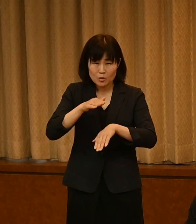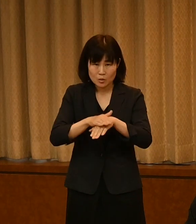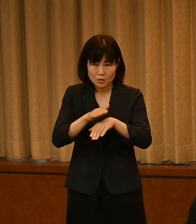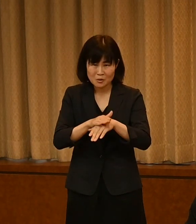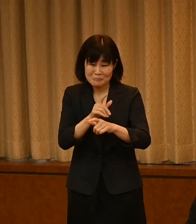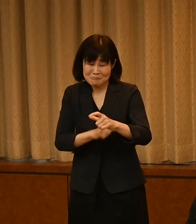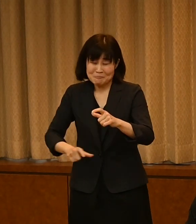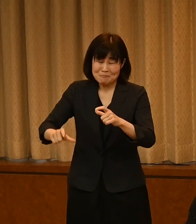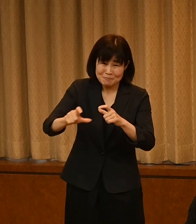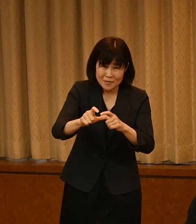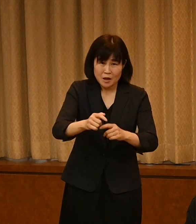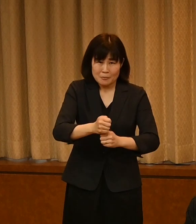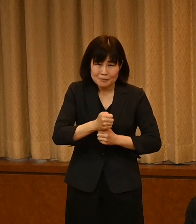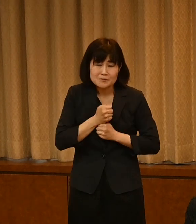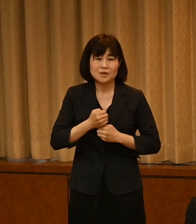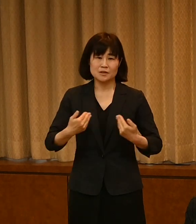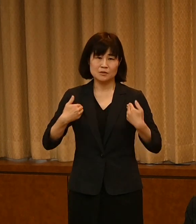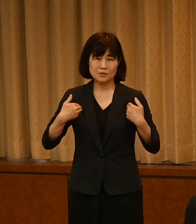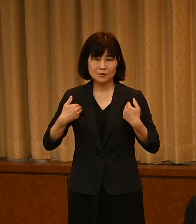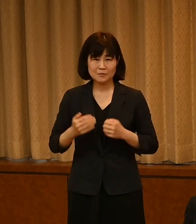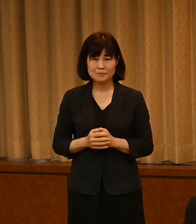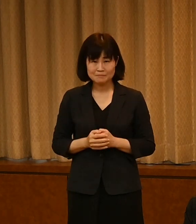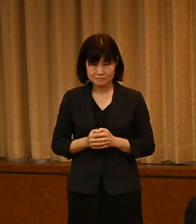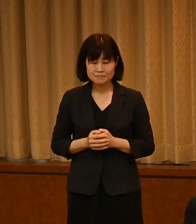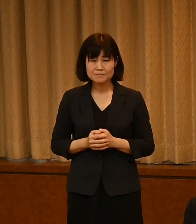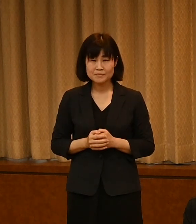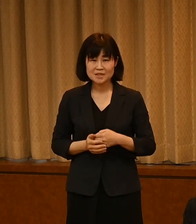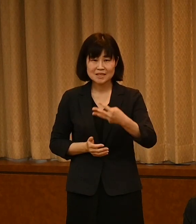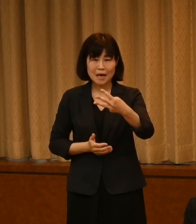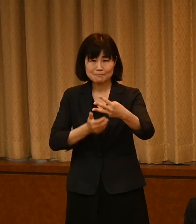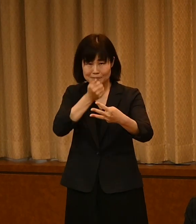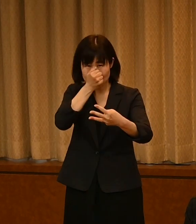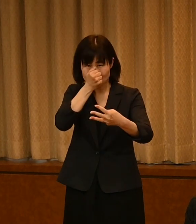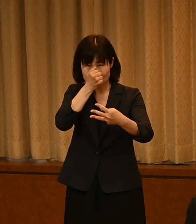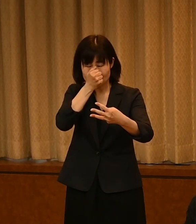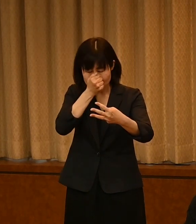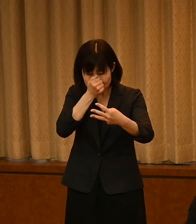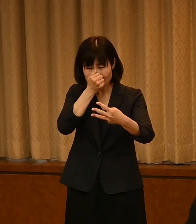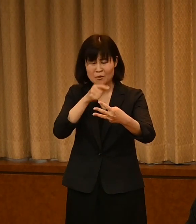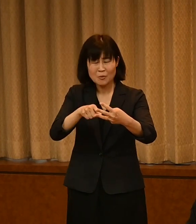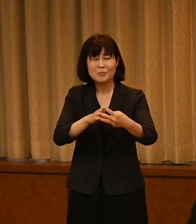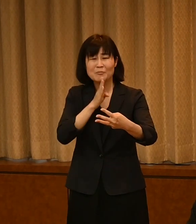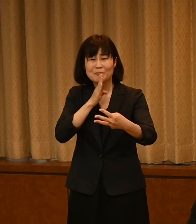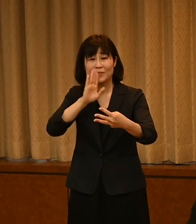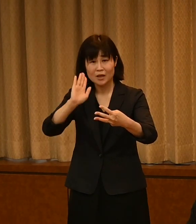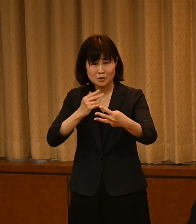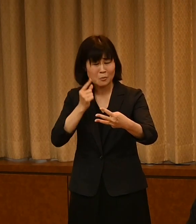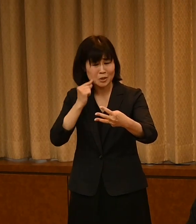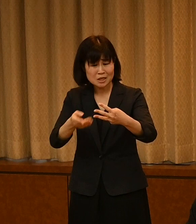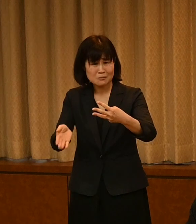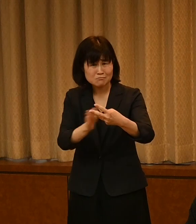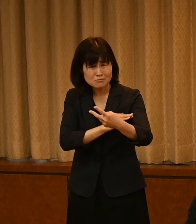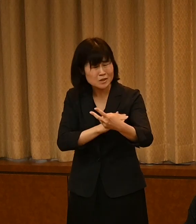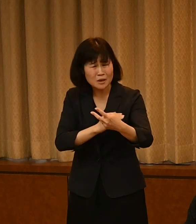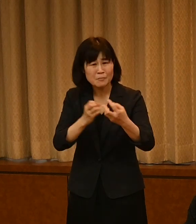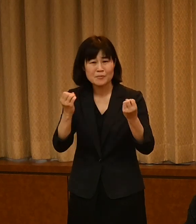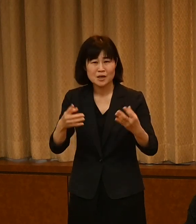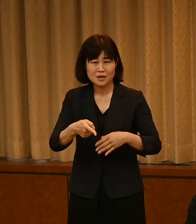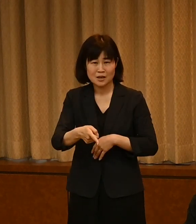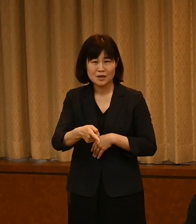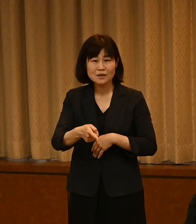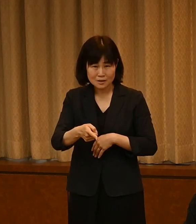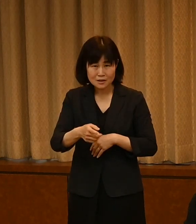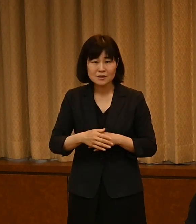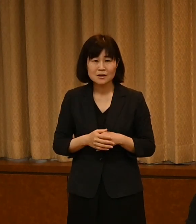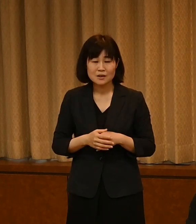密閉、密集、密接のうち一つでもリスクはあり、これを回避すること、マスク